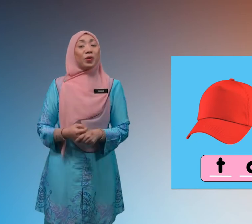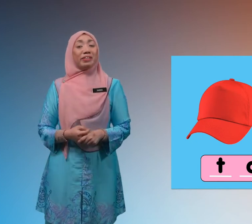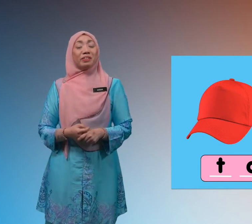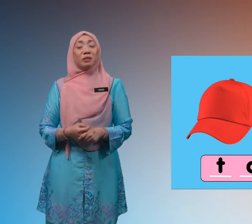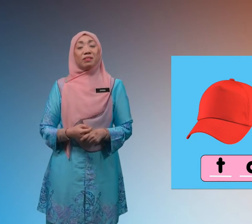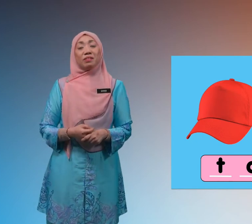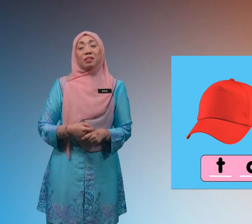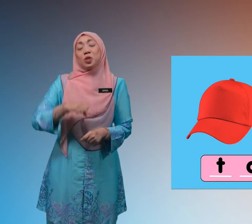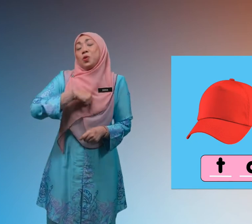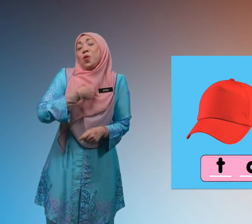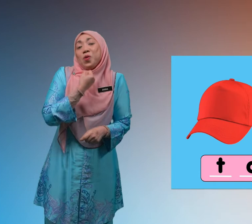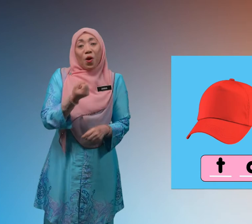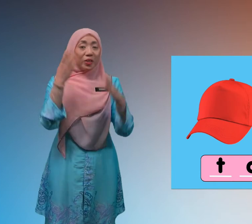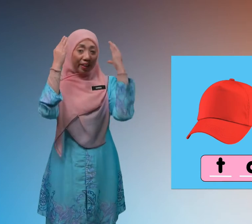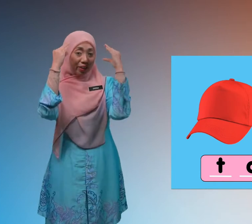betul. Seronok cikgu.